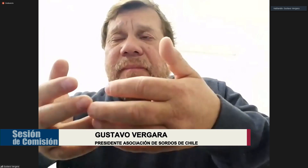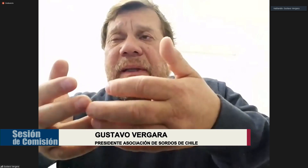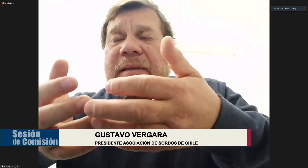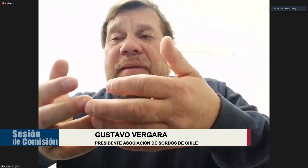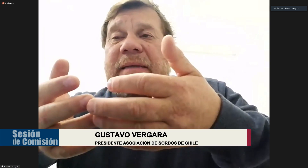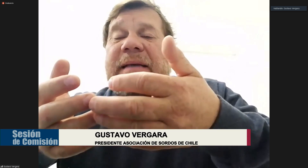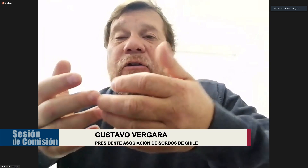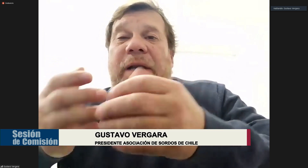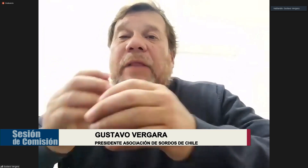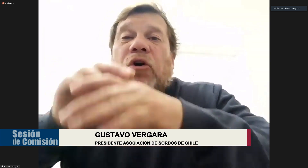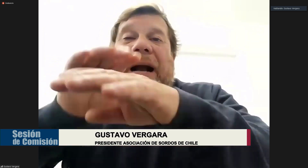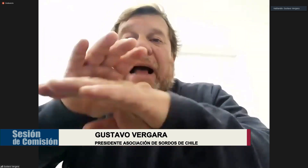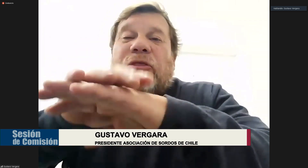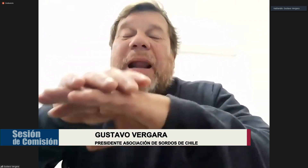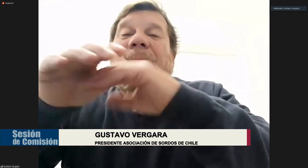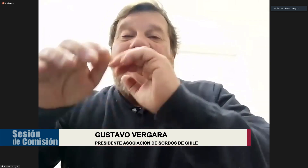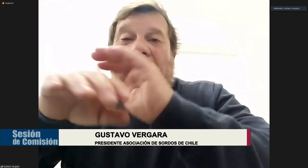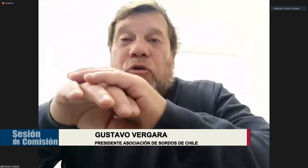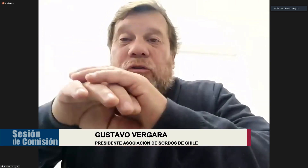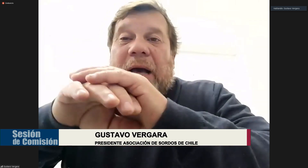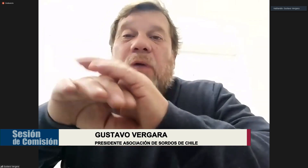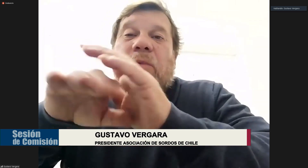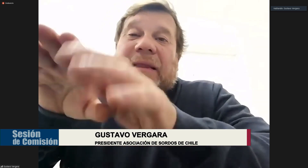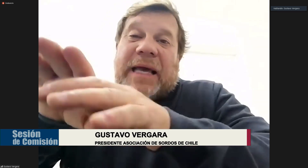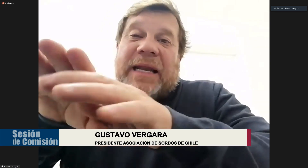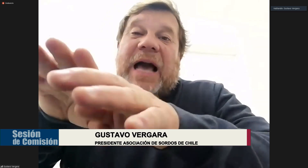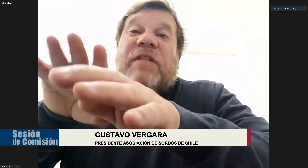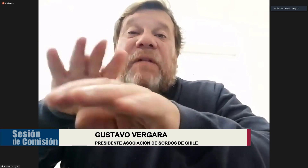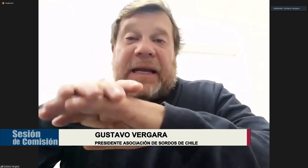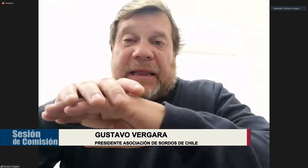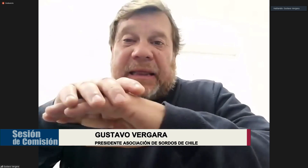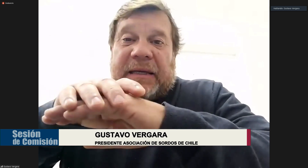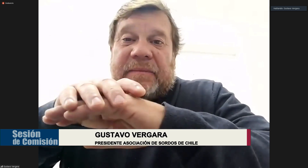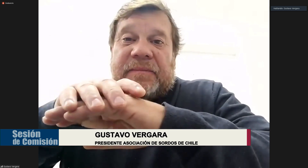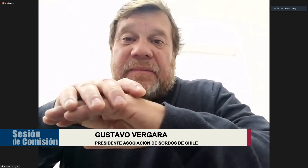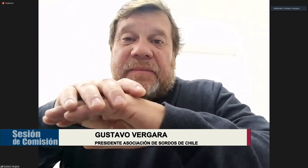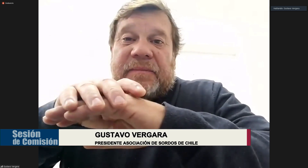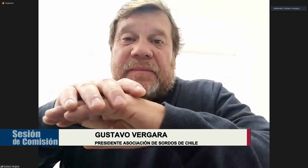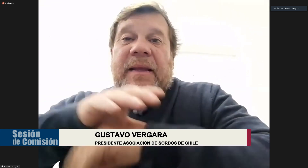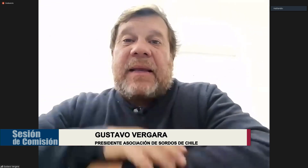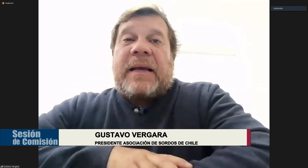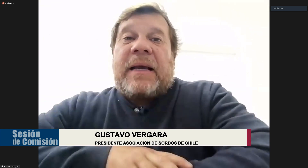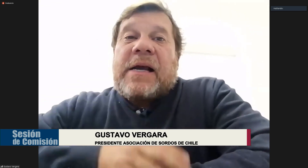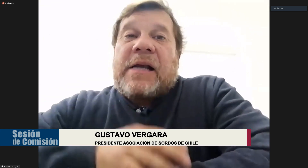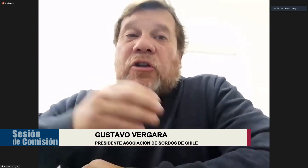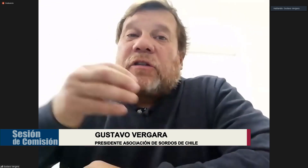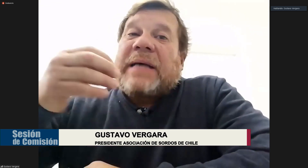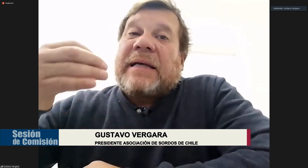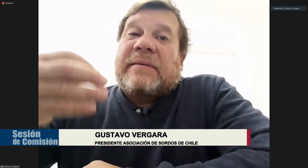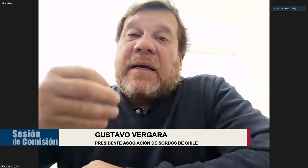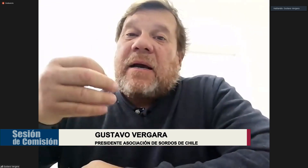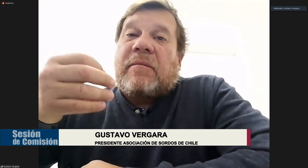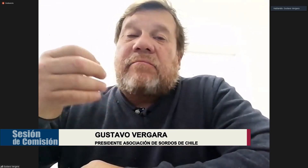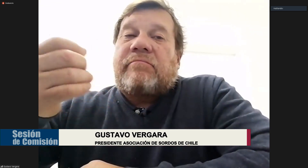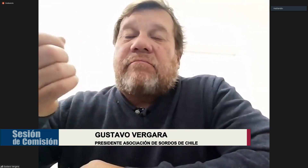se desarrolla tocando las manos. Hay una técnica diferente. esto se hace